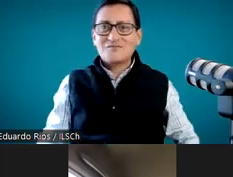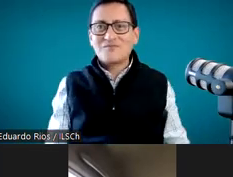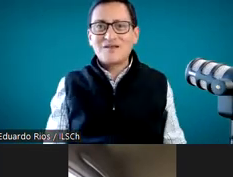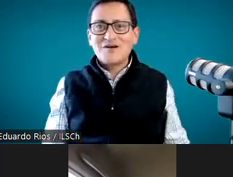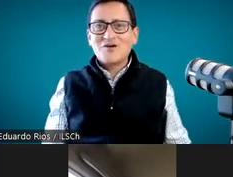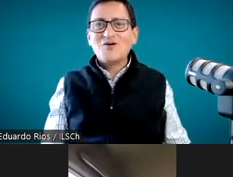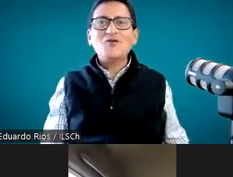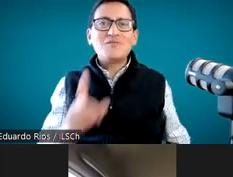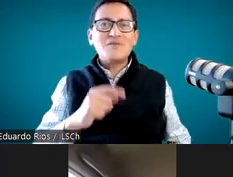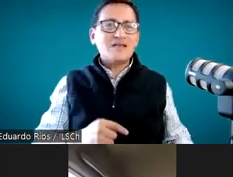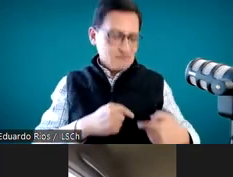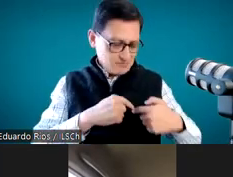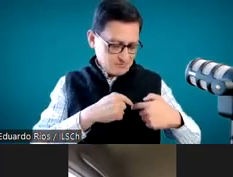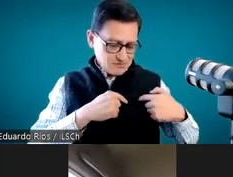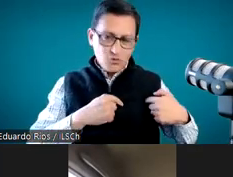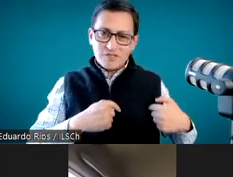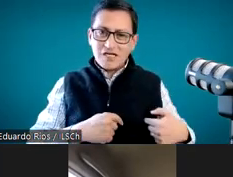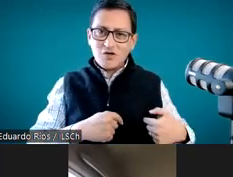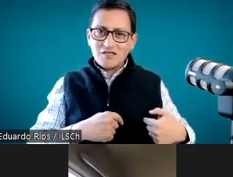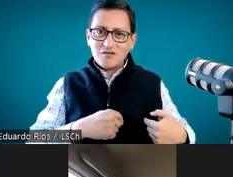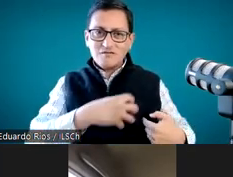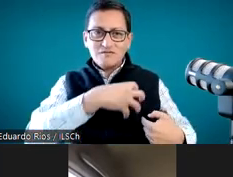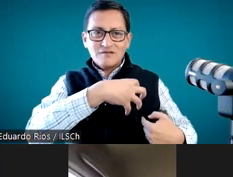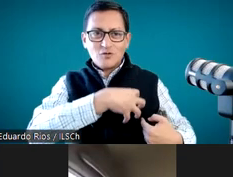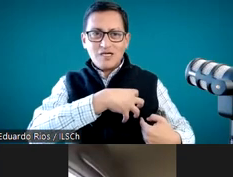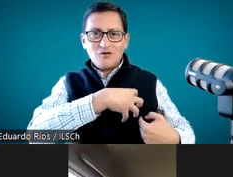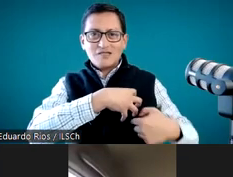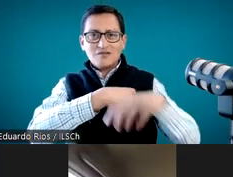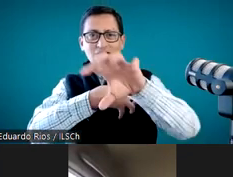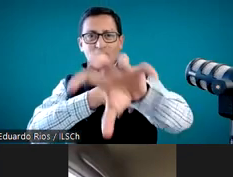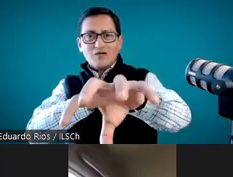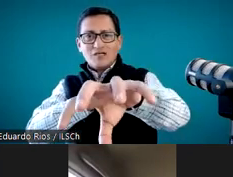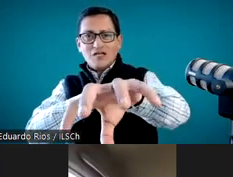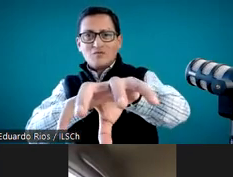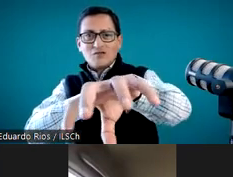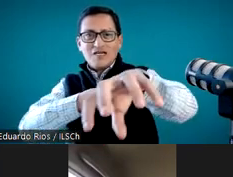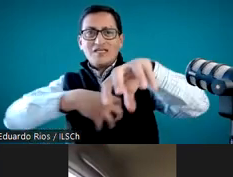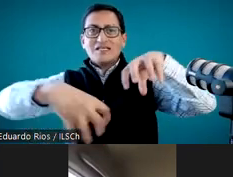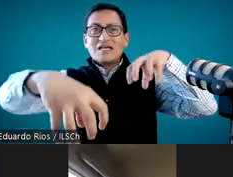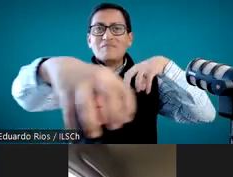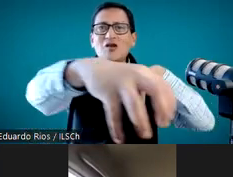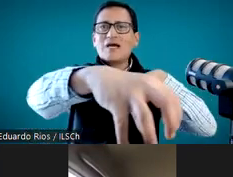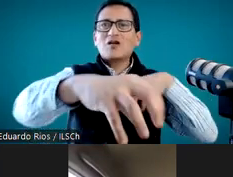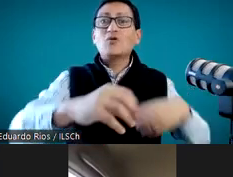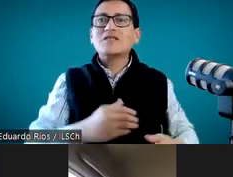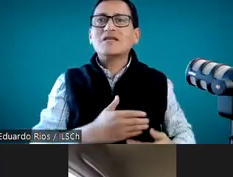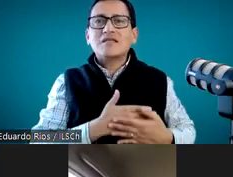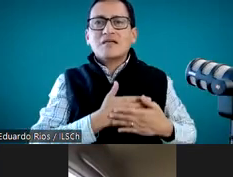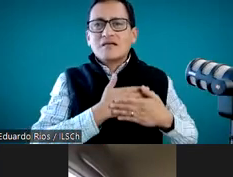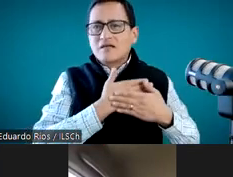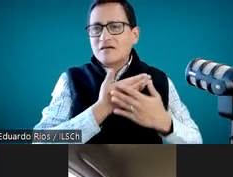cerebro. O también usar el corazón, tomar el corazón